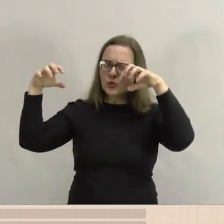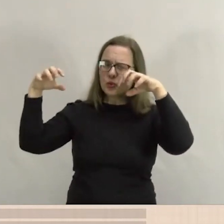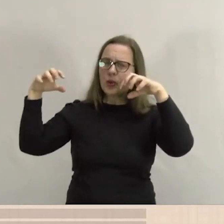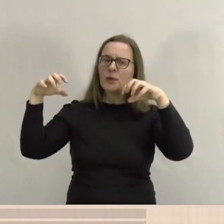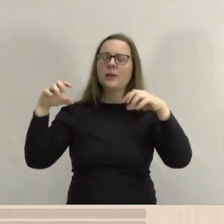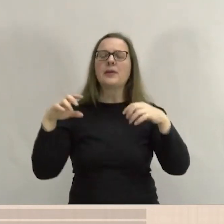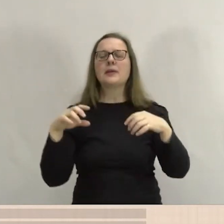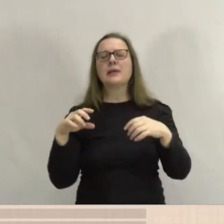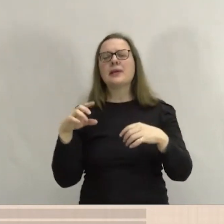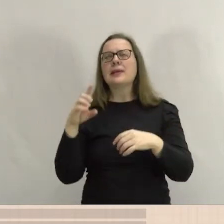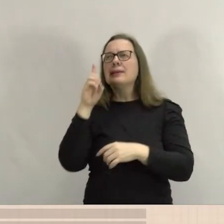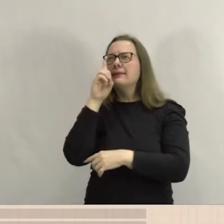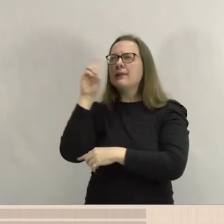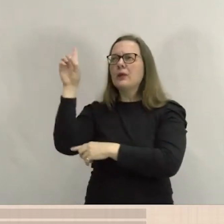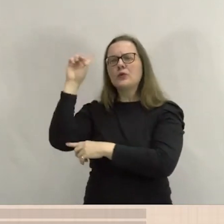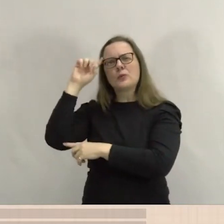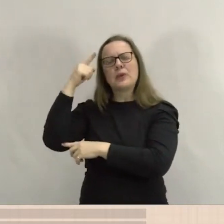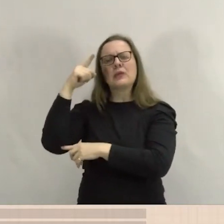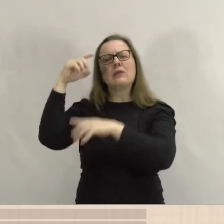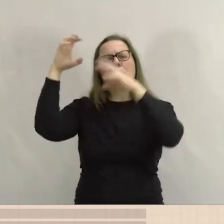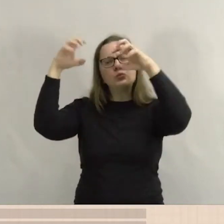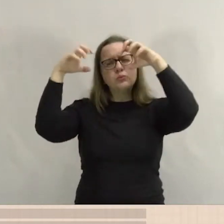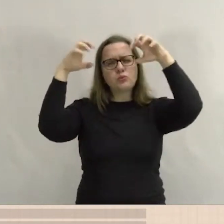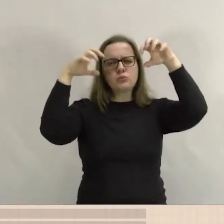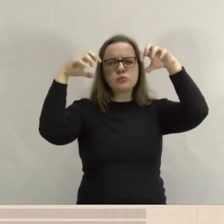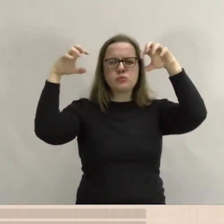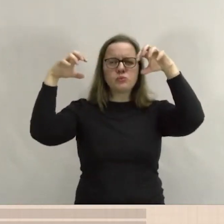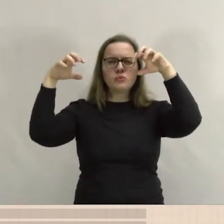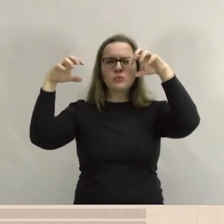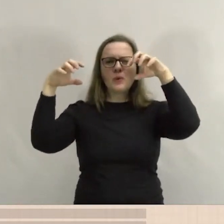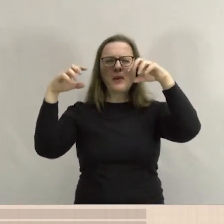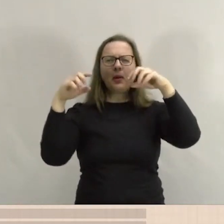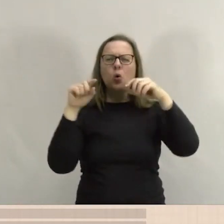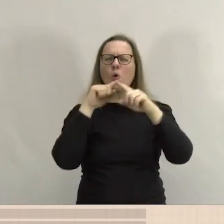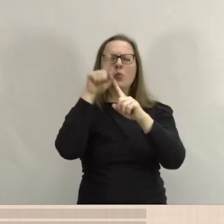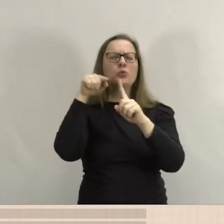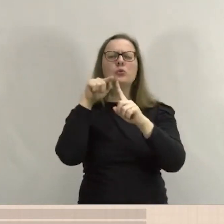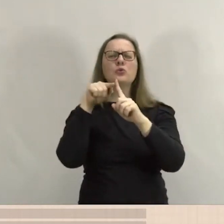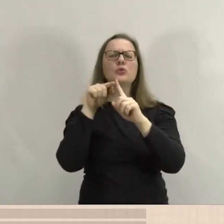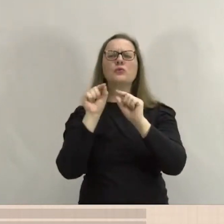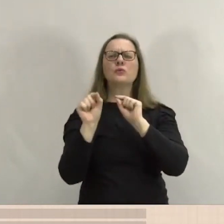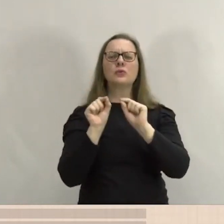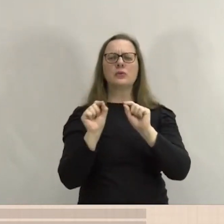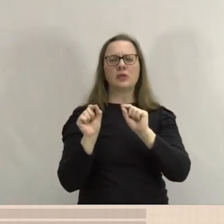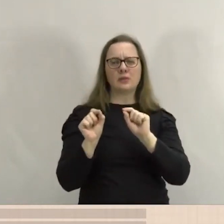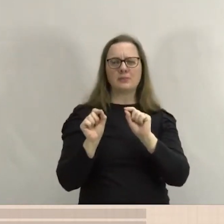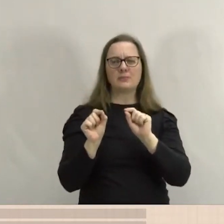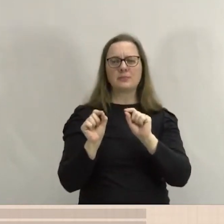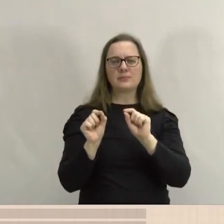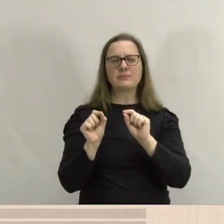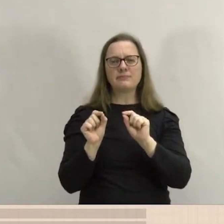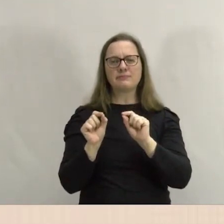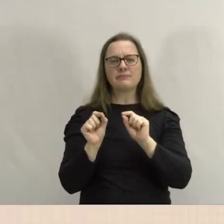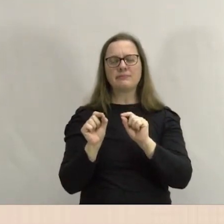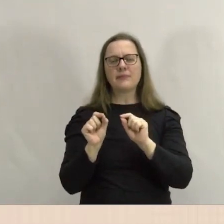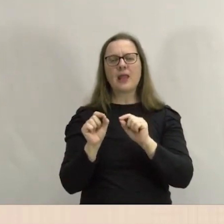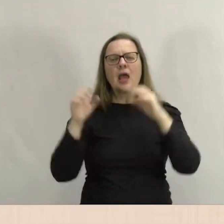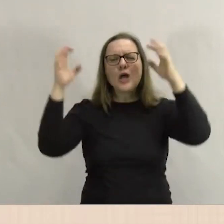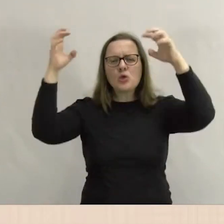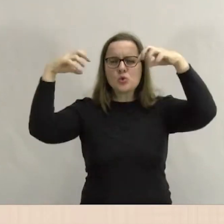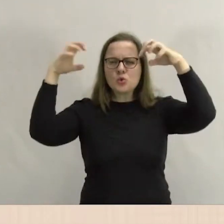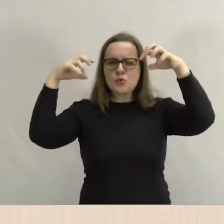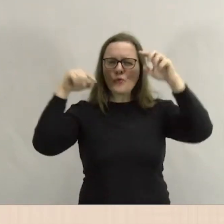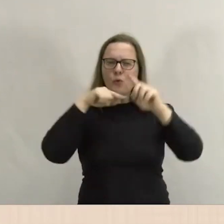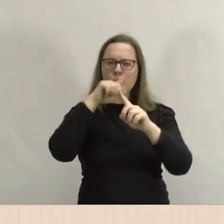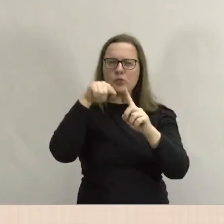Deus manda do céu é para uma finalidade. Nada se